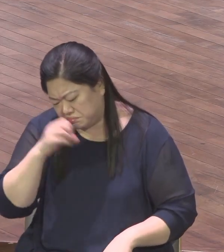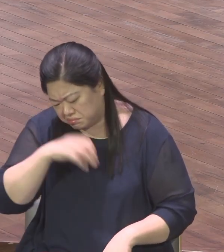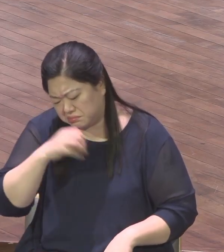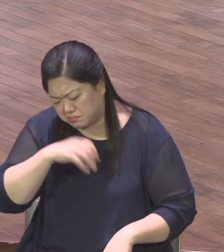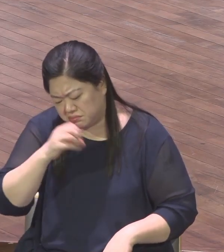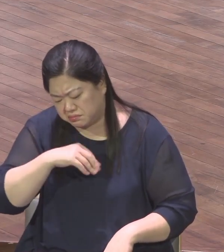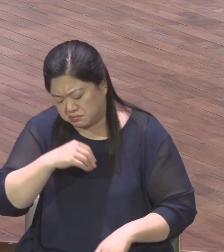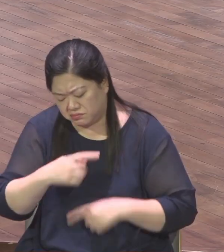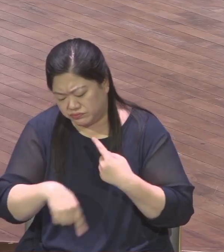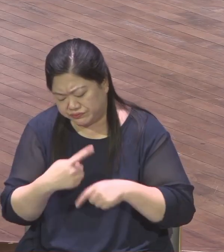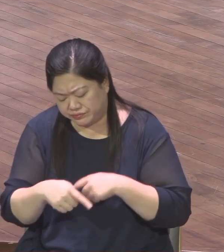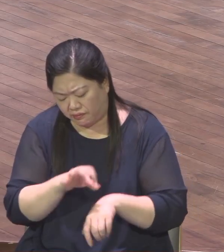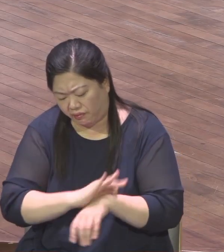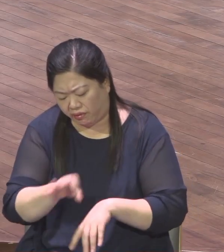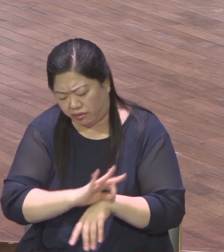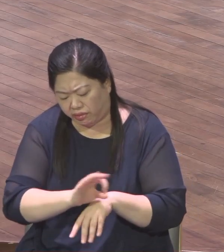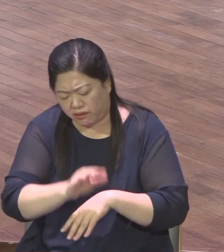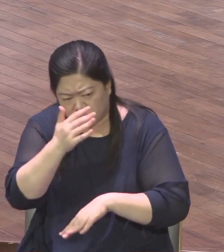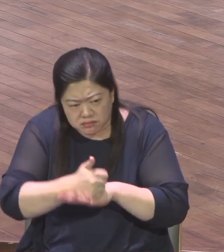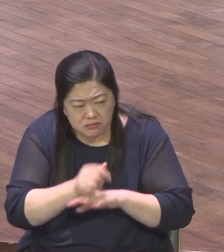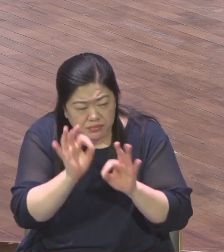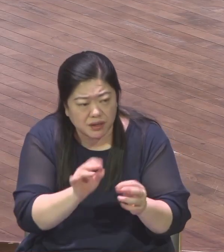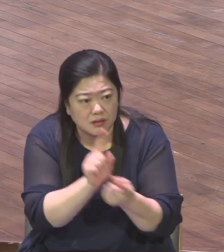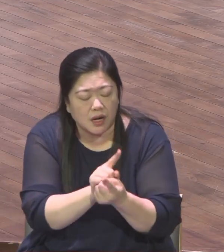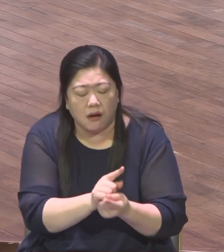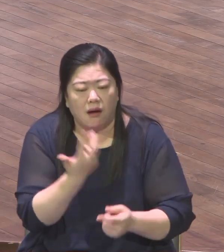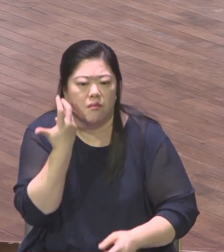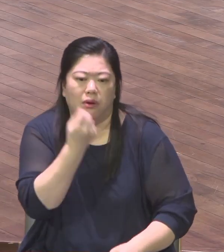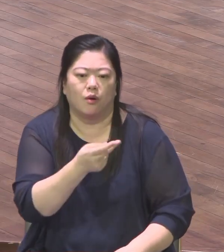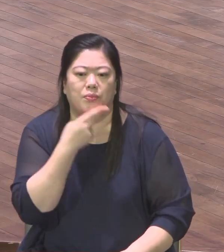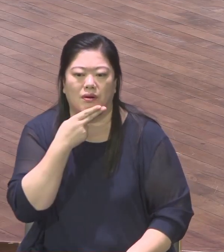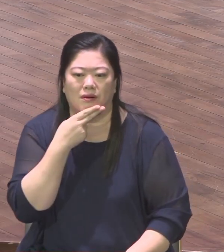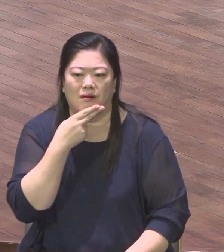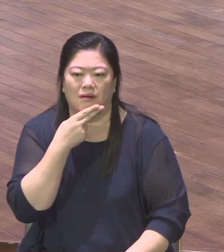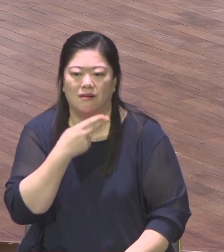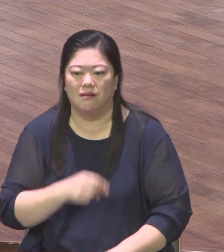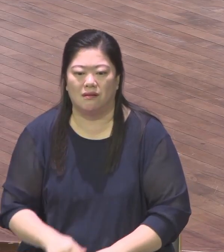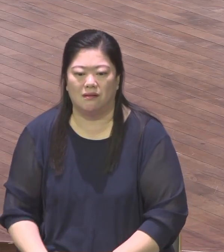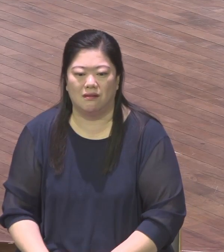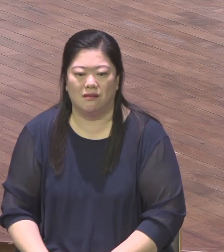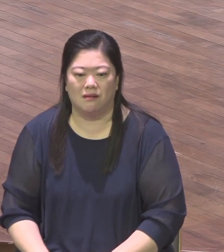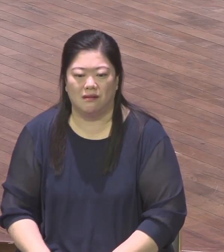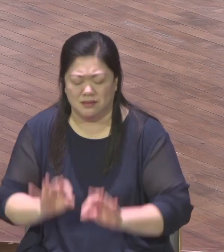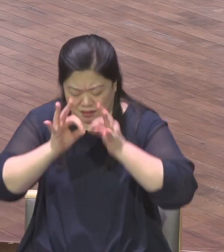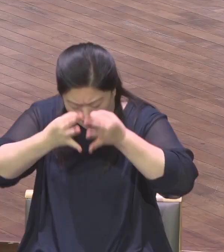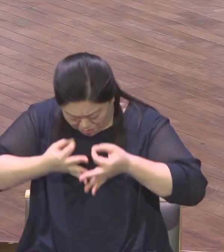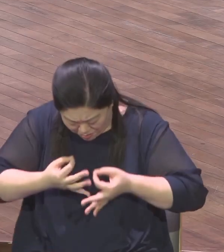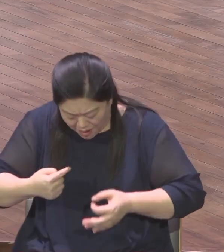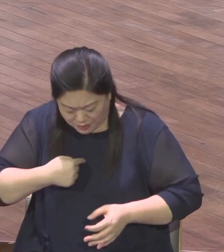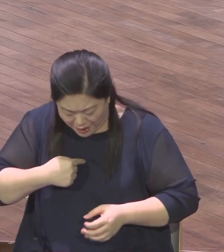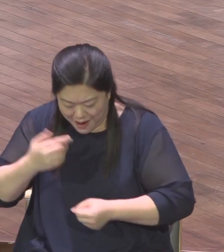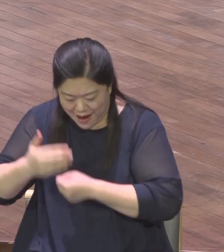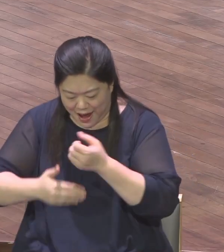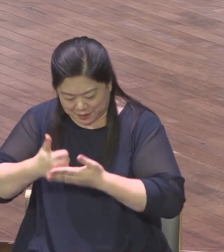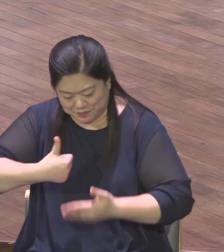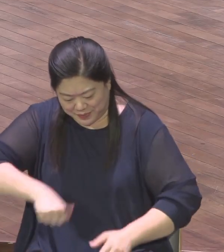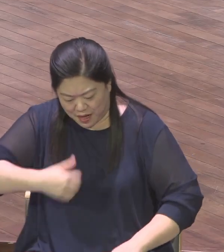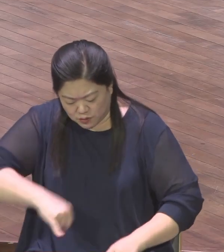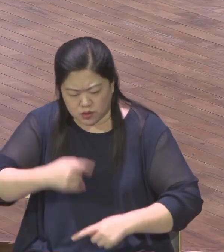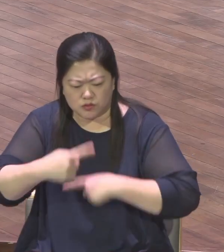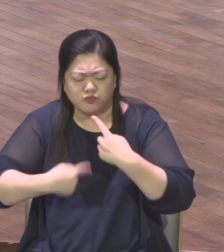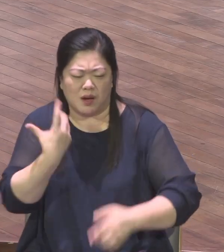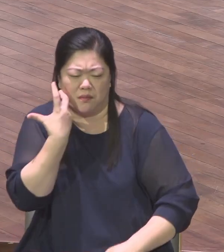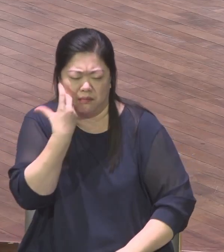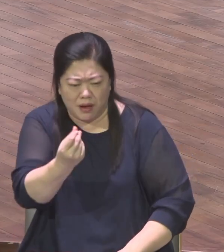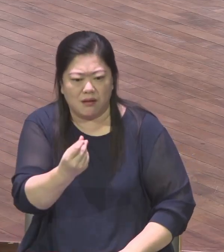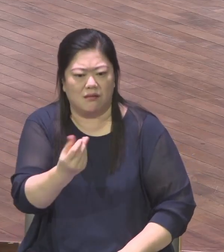자부심 가지세요. 나는 말씀의 사람이다. 아멘. 하나님의 말씀, 세상 말이 아니에요. 하나님